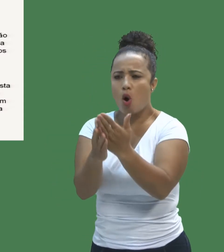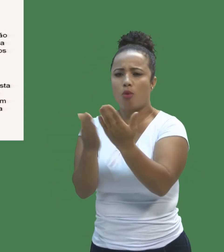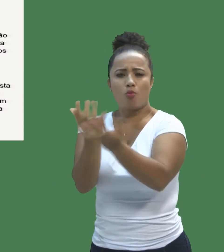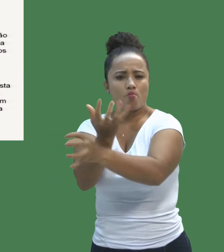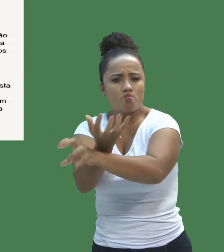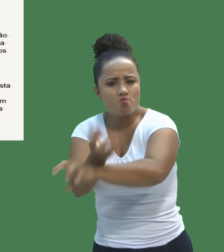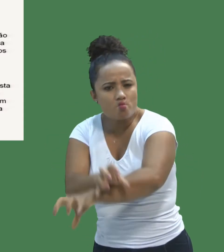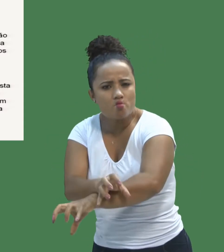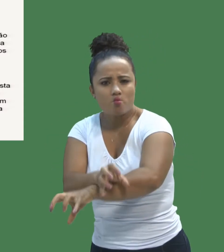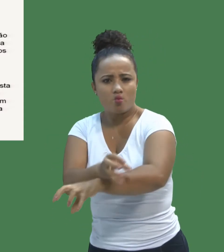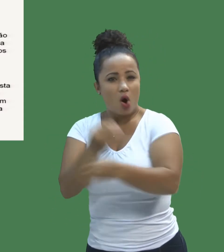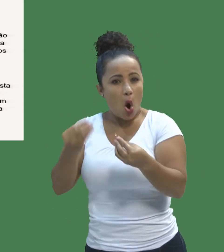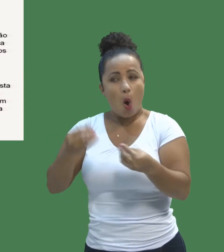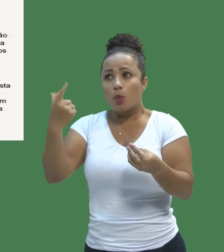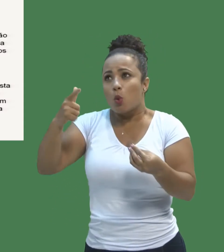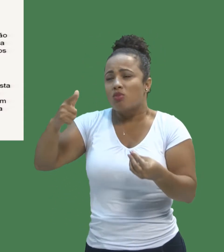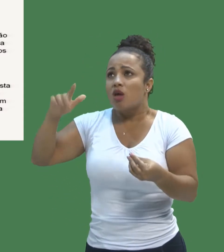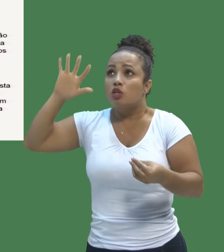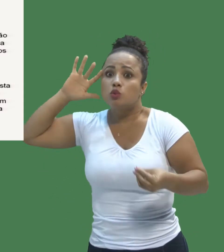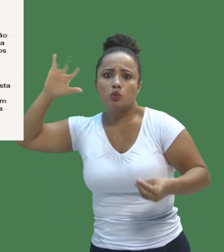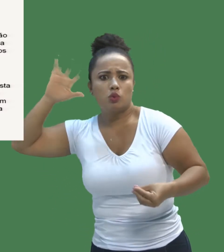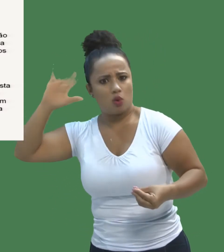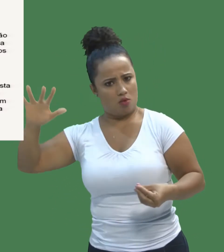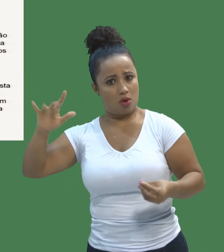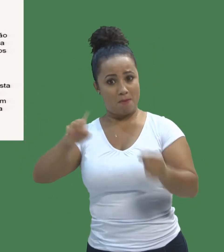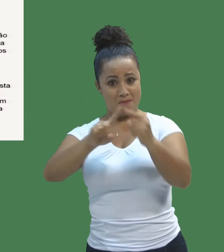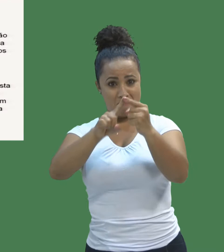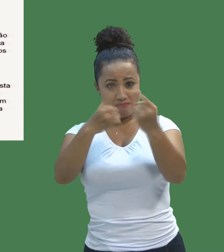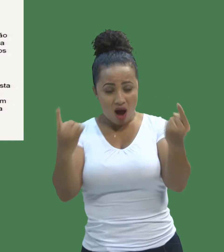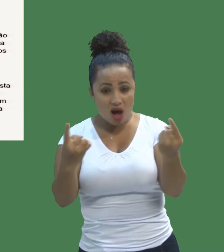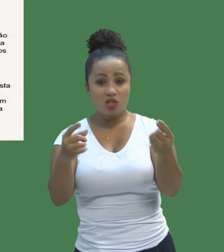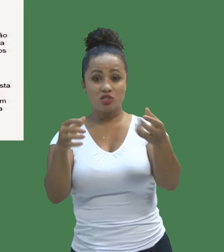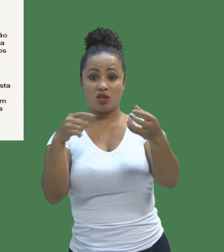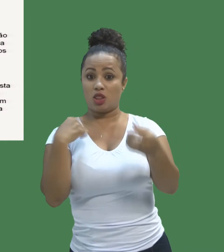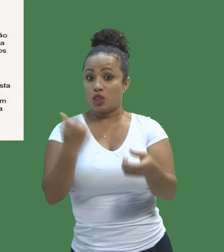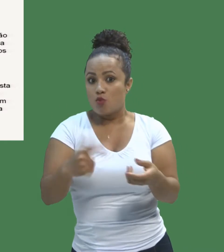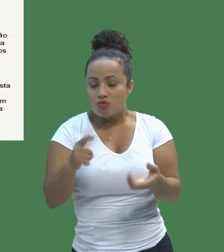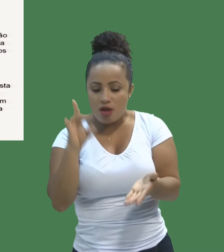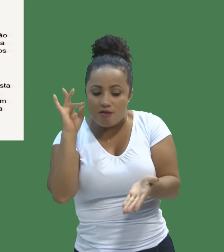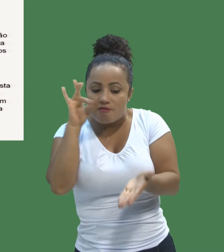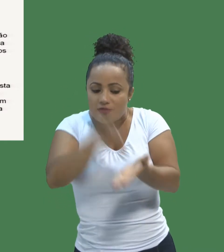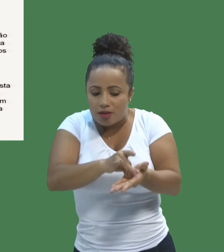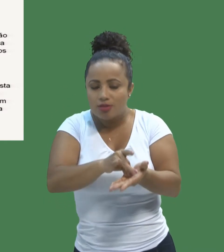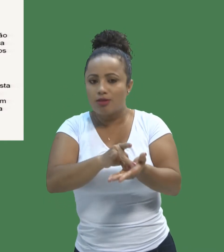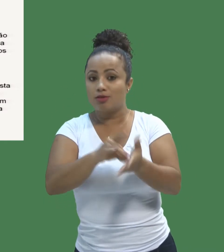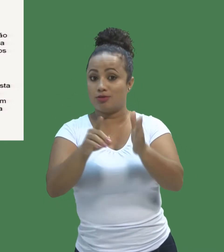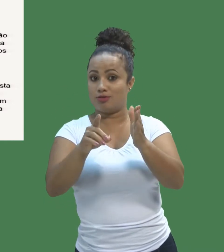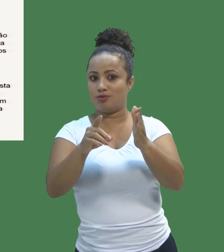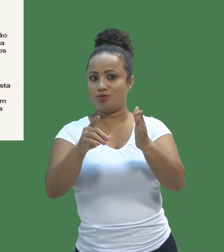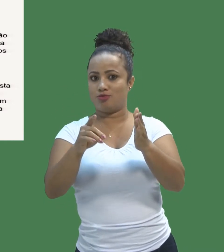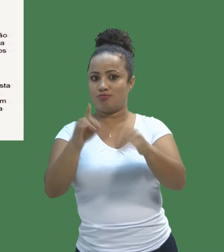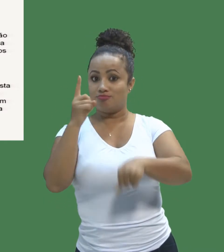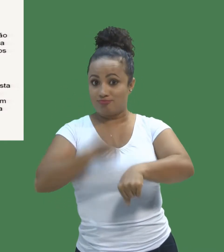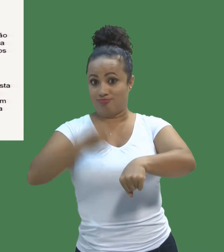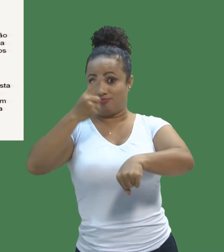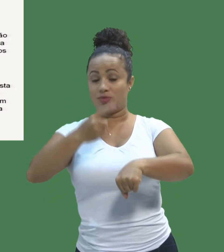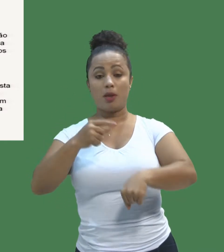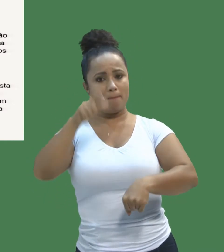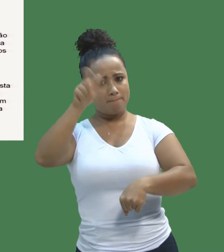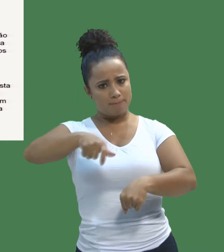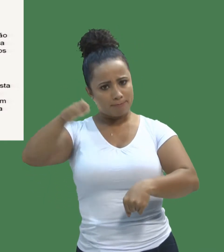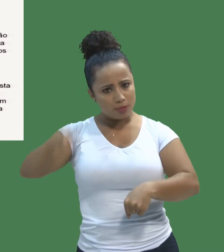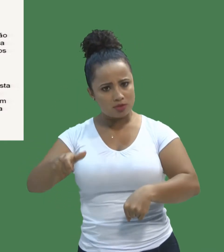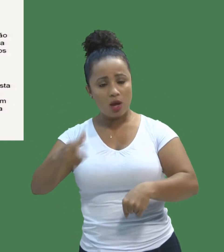vez mais se aliena de si próprio, de sua verdade e de seu trabalho. São os homens que criam as